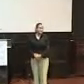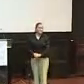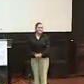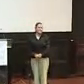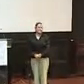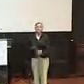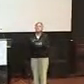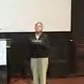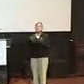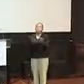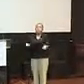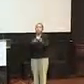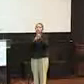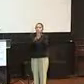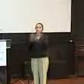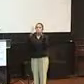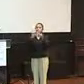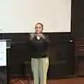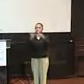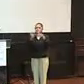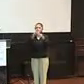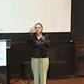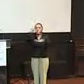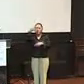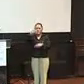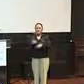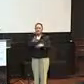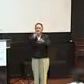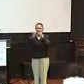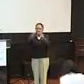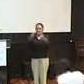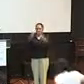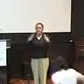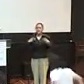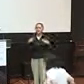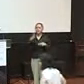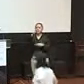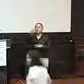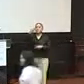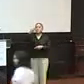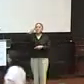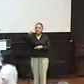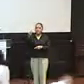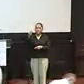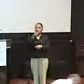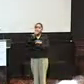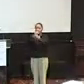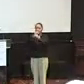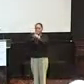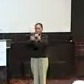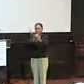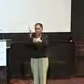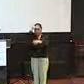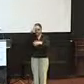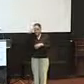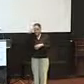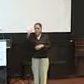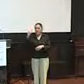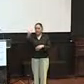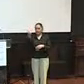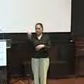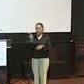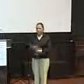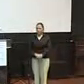A continuación, exposición de motivos por la ciudadana Brenda Valderrama Blanco, secretaria de Innovación, Ciencia y